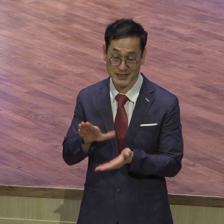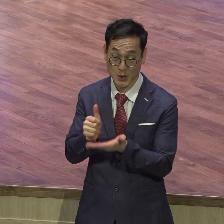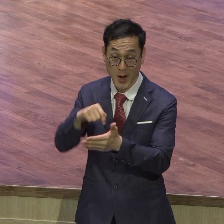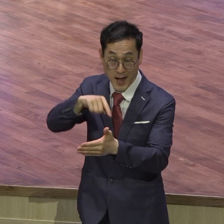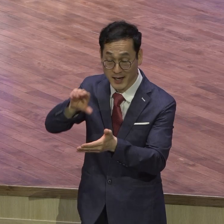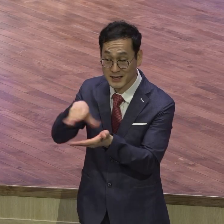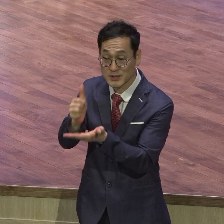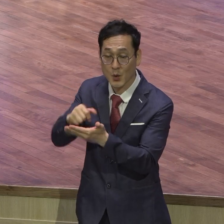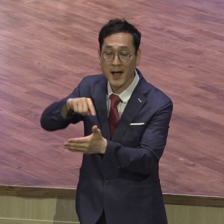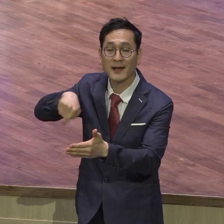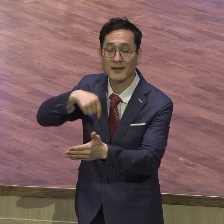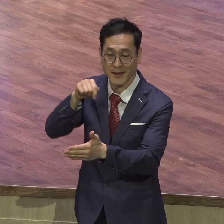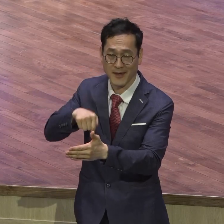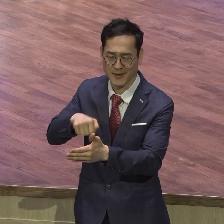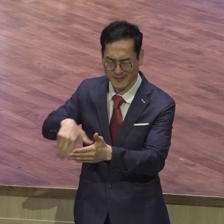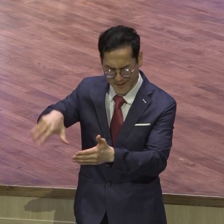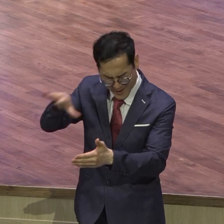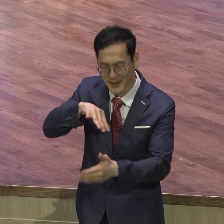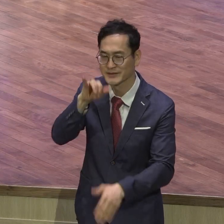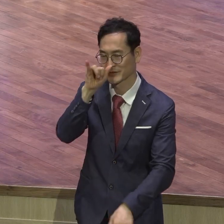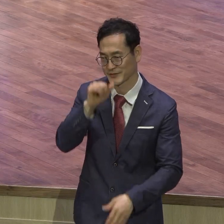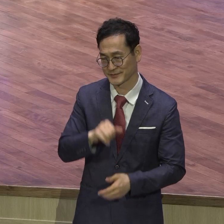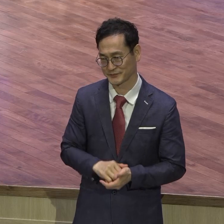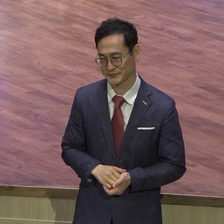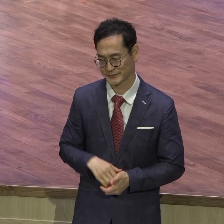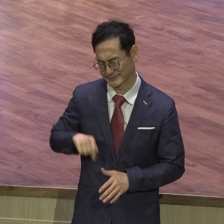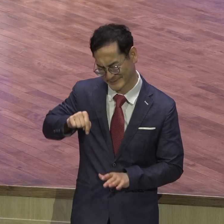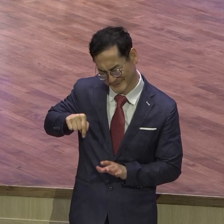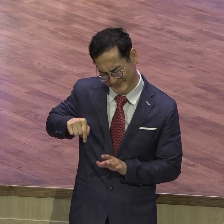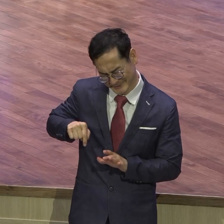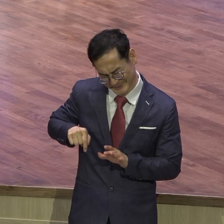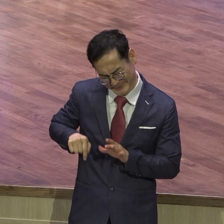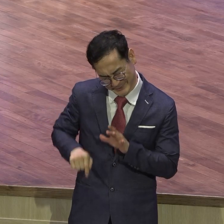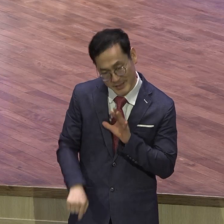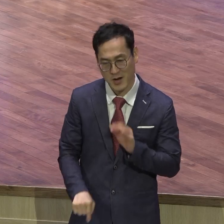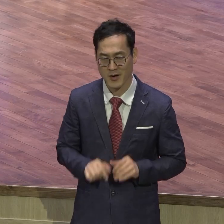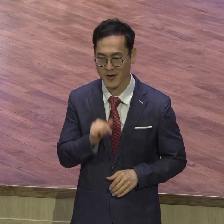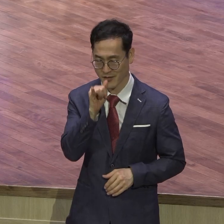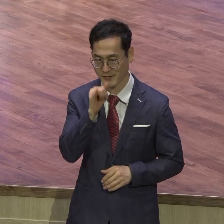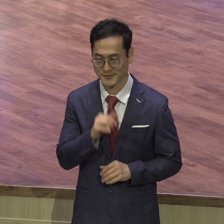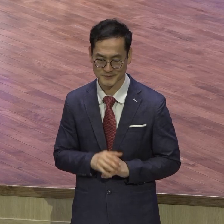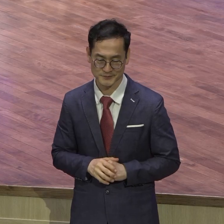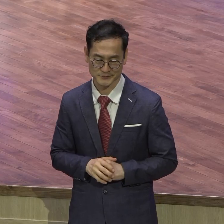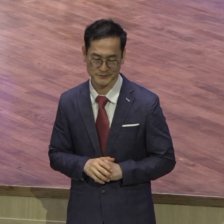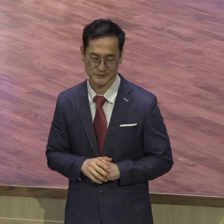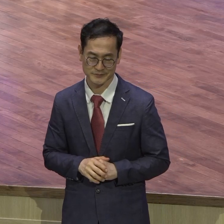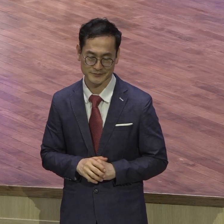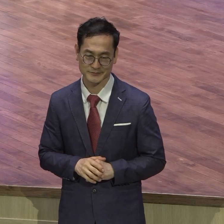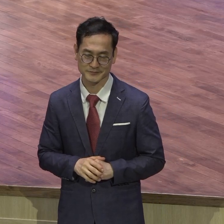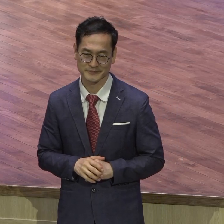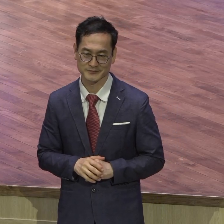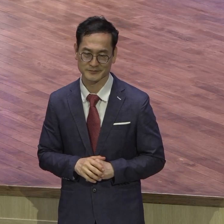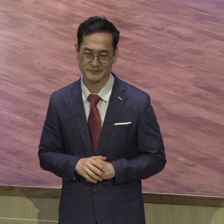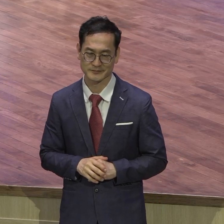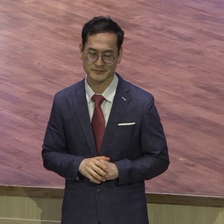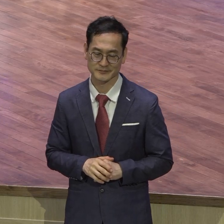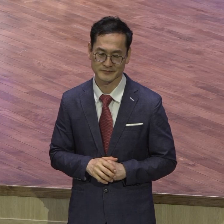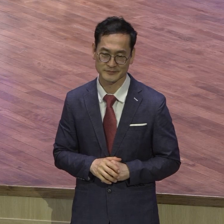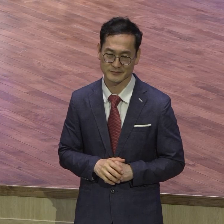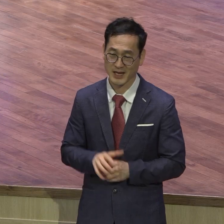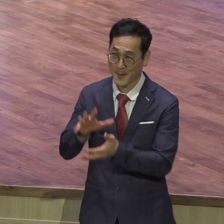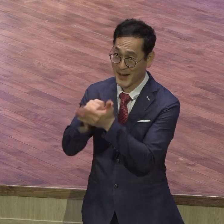다 그리스도 안에 있죠 다 그리스도 안에 있는데 똑같은 교회에 있는데 그 받은 은혜의